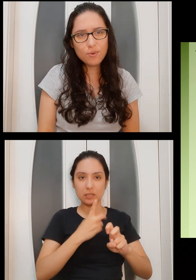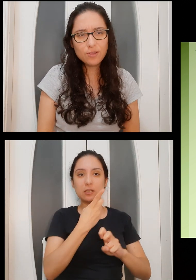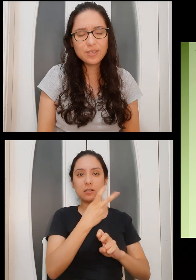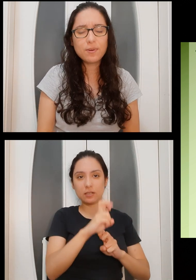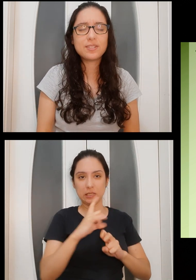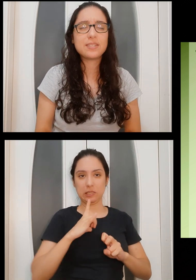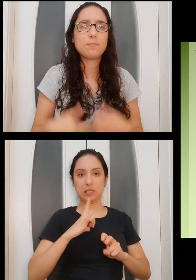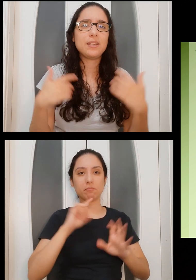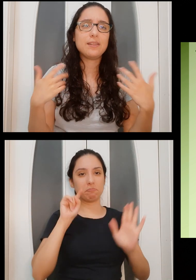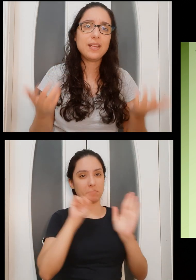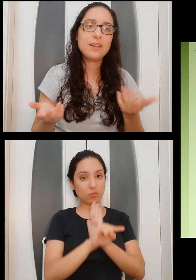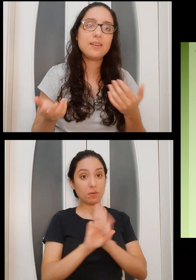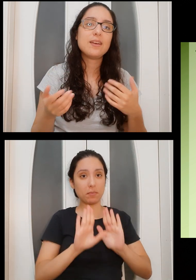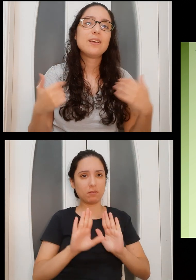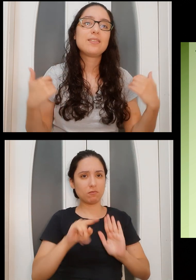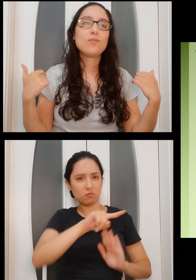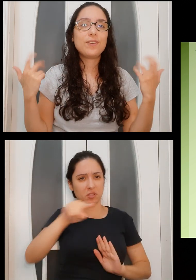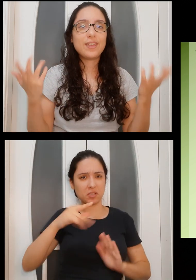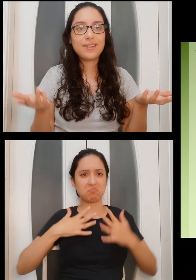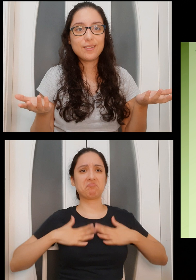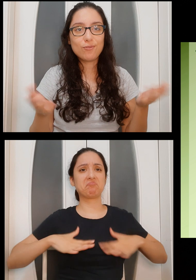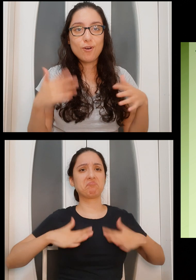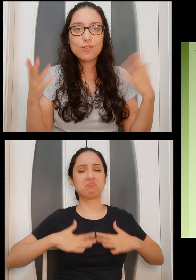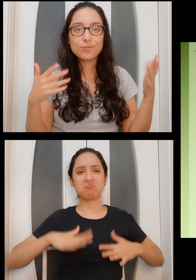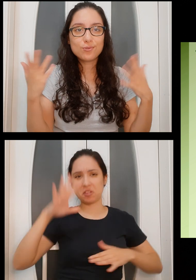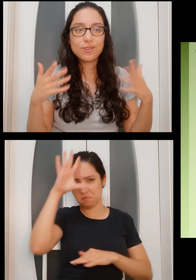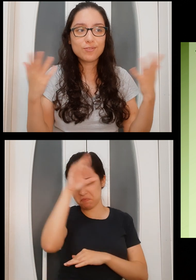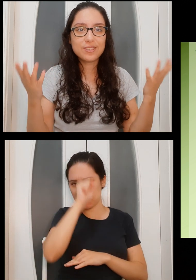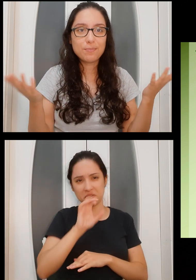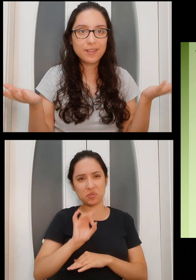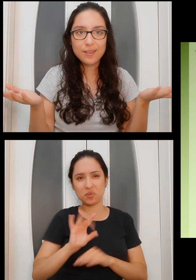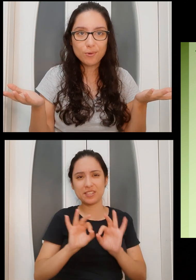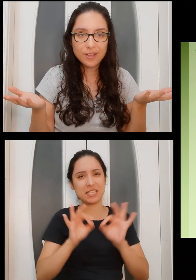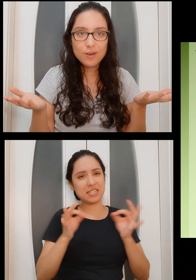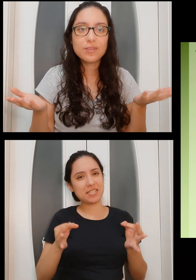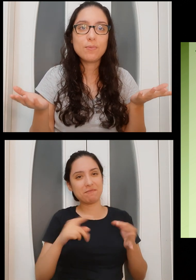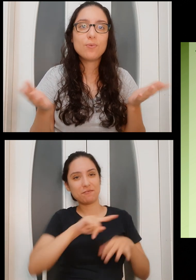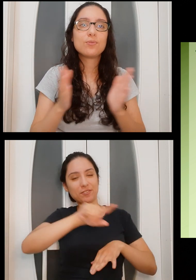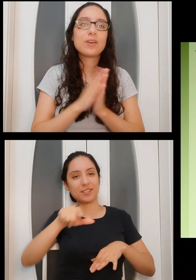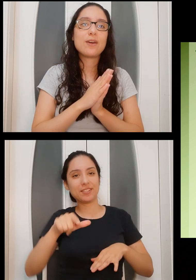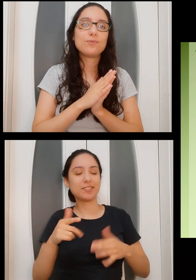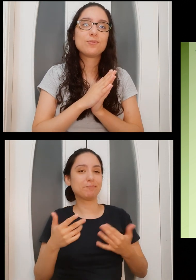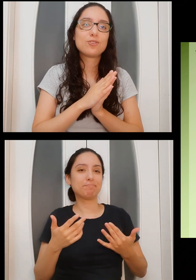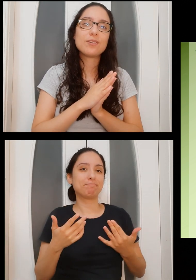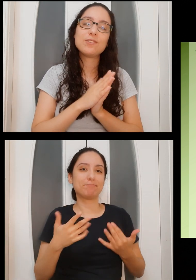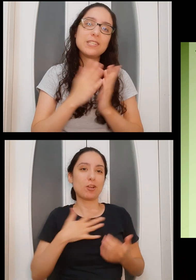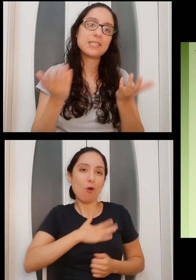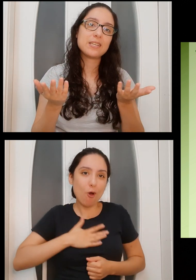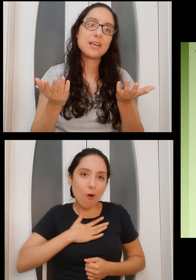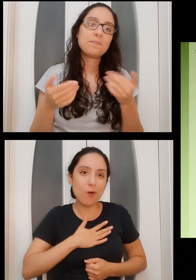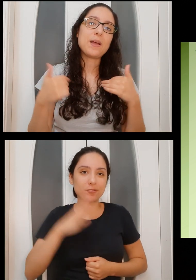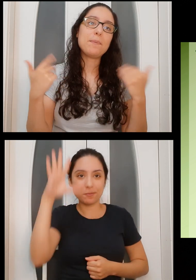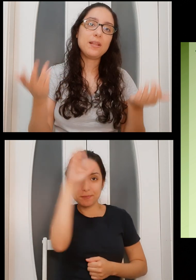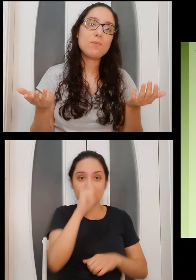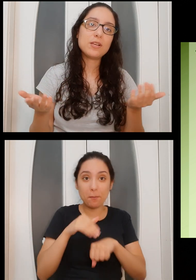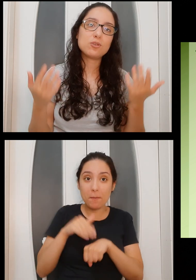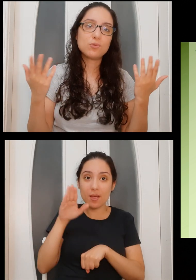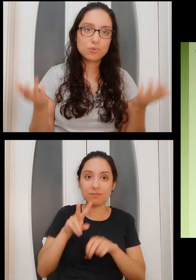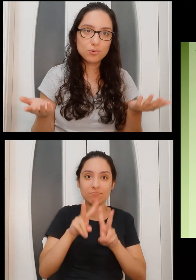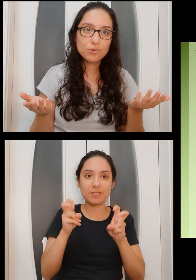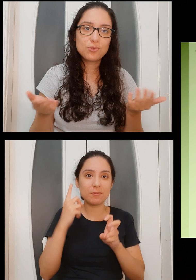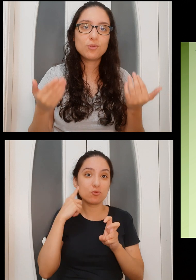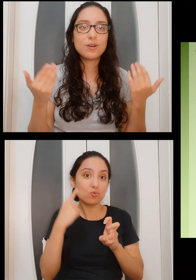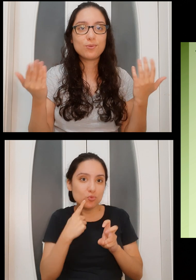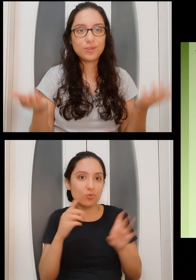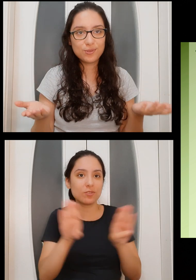bem tranquilos, é para vocês aprenderem. Não fiquem nervosos com o que vocês aprenderam ou não, tá bom? Eu quero só que vocês aprendam mais